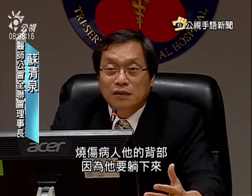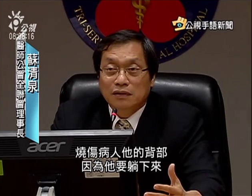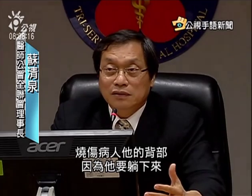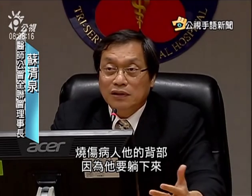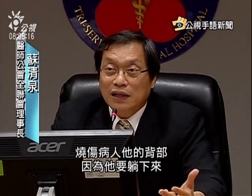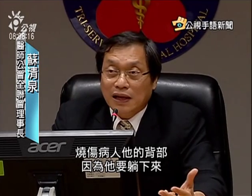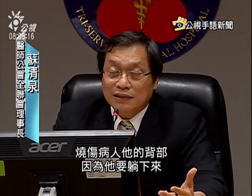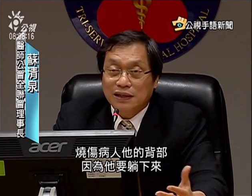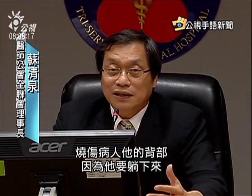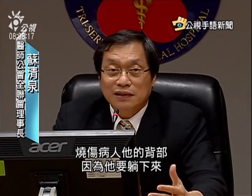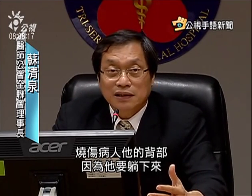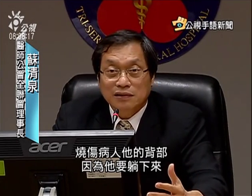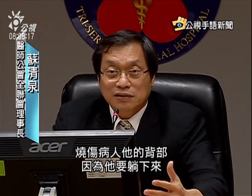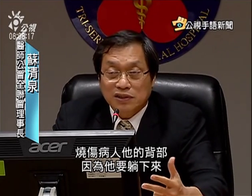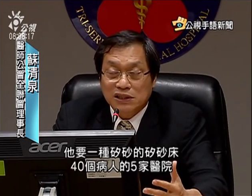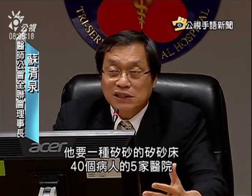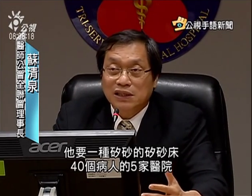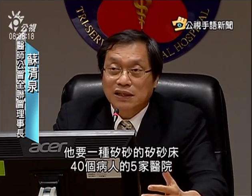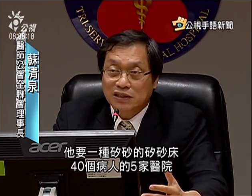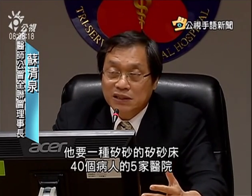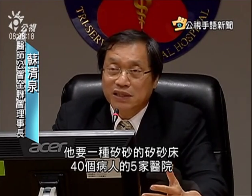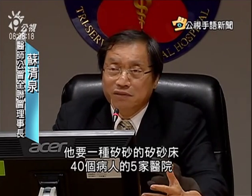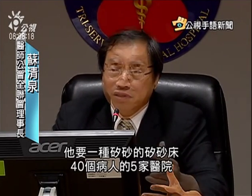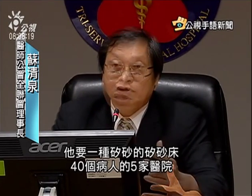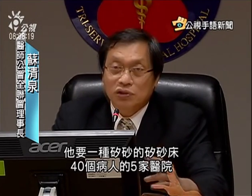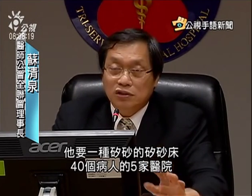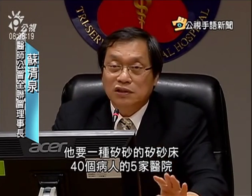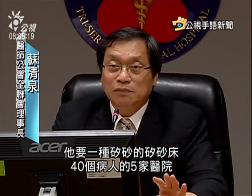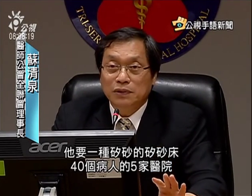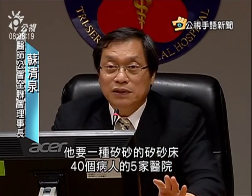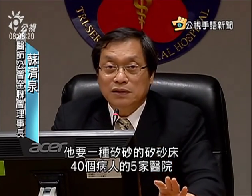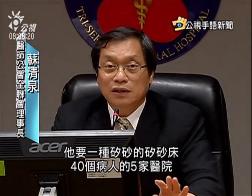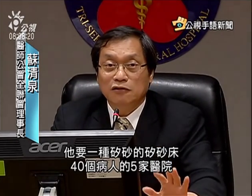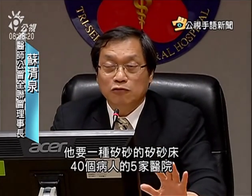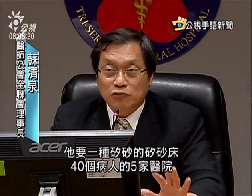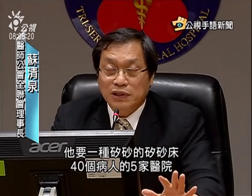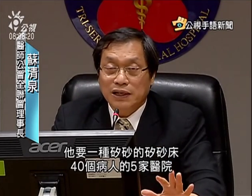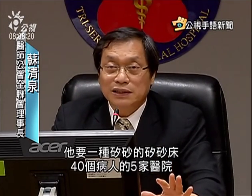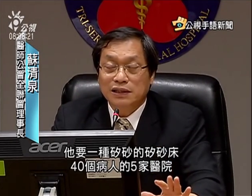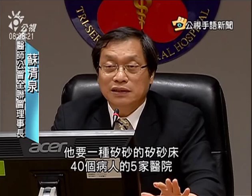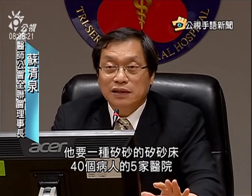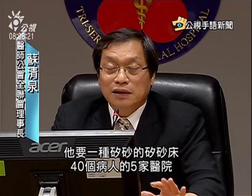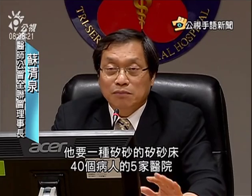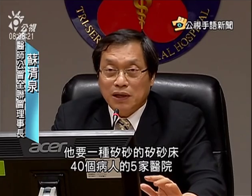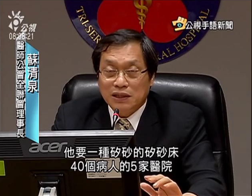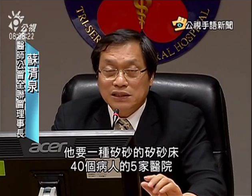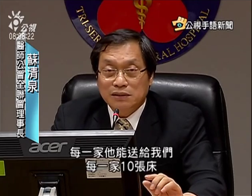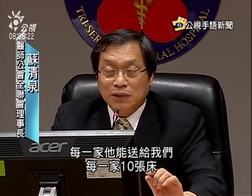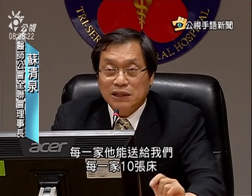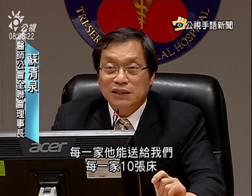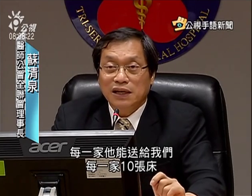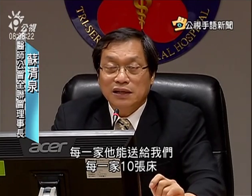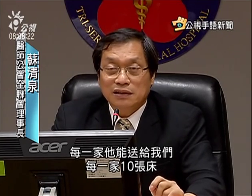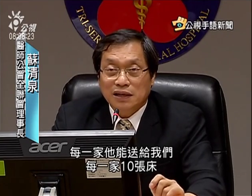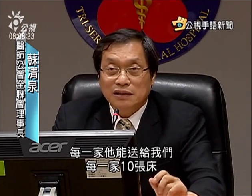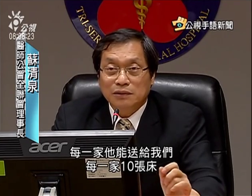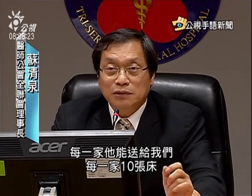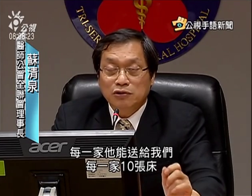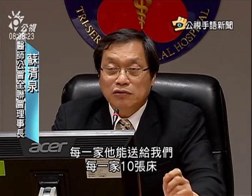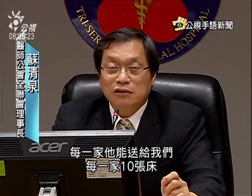那个他躺下来，他有一种细纱的细纱床。40个病人的5家医院，每一家他能送给